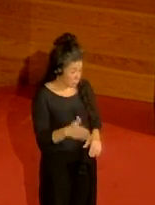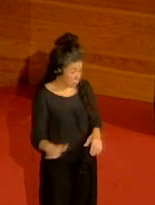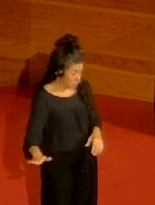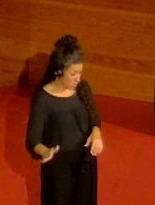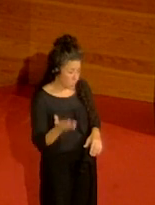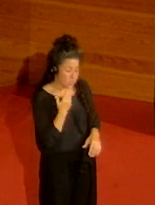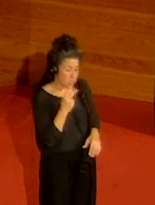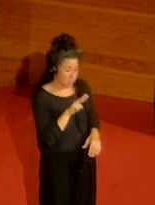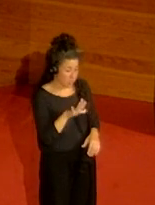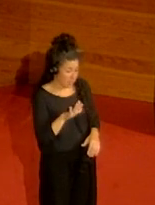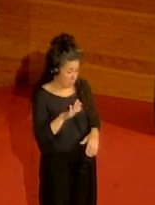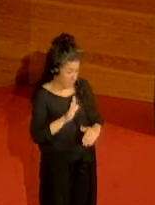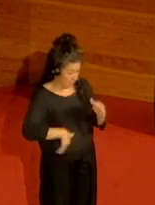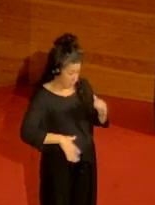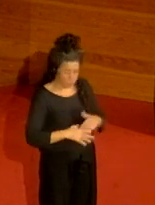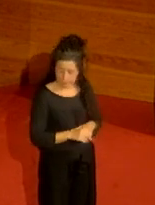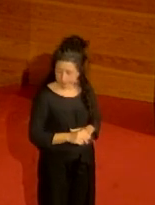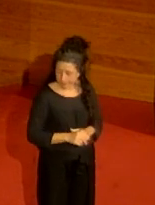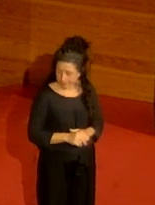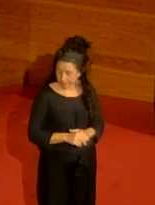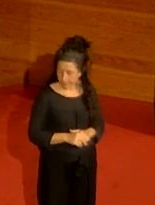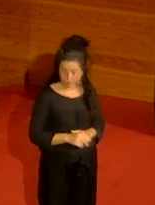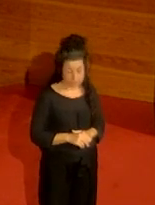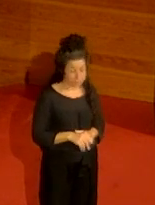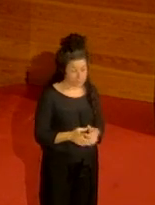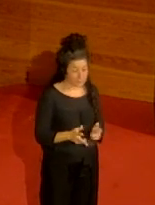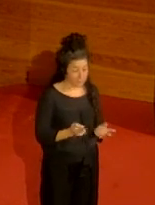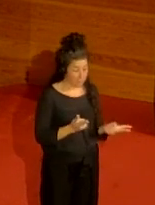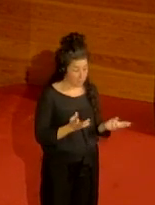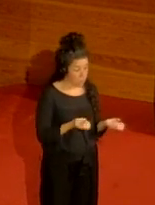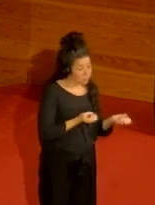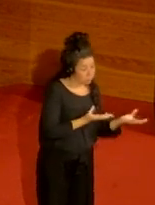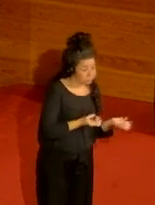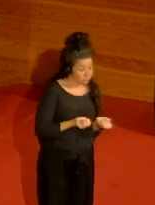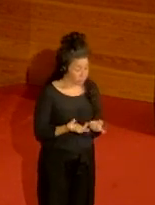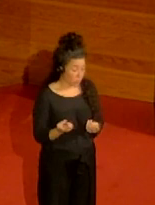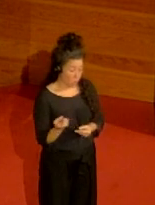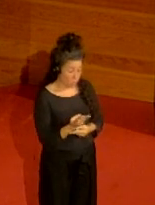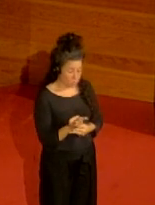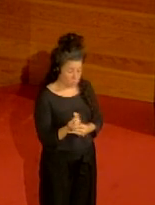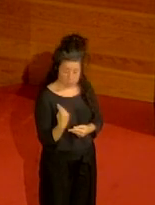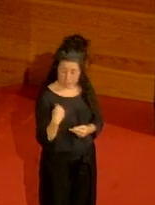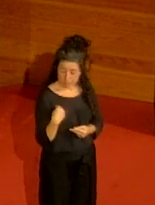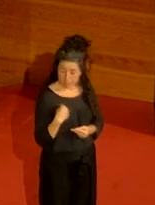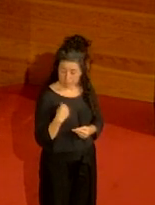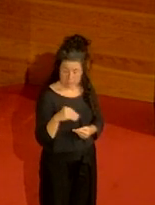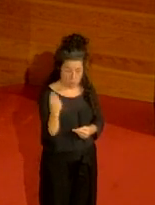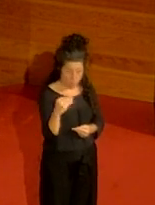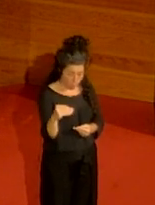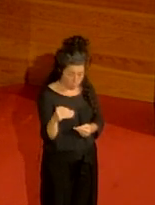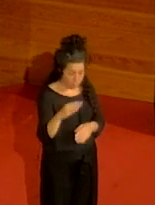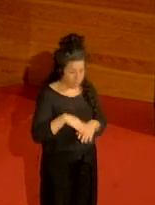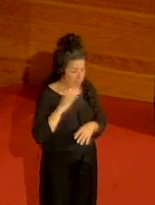y en esta guerra de narrativas que les hablaba Este joven que están enterrando para Palestina es un mártir